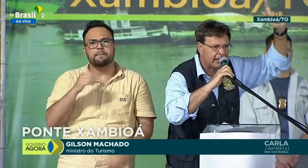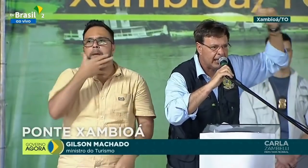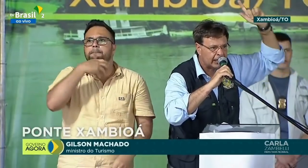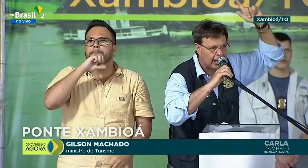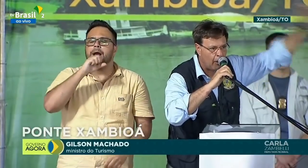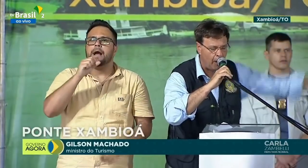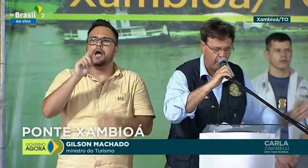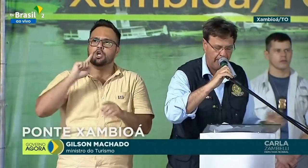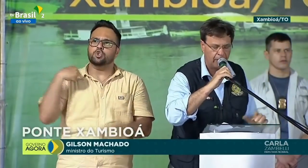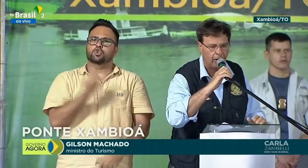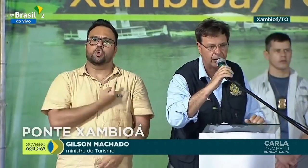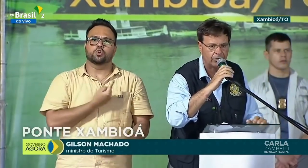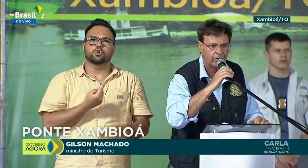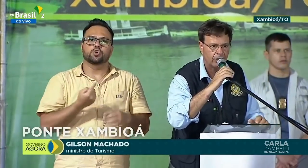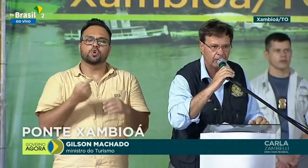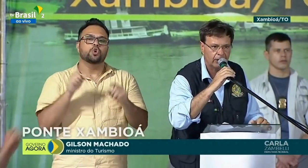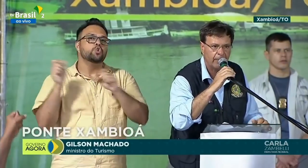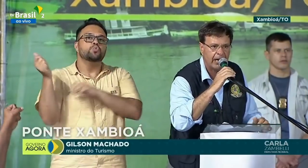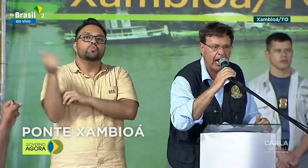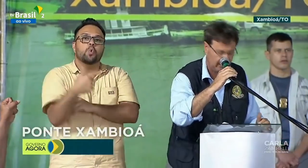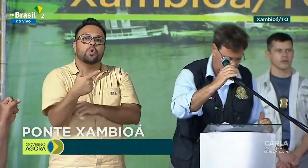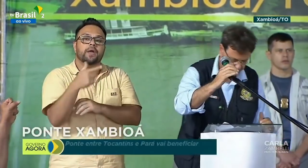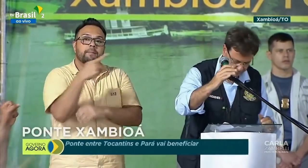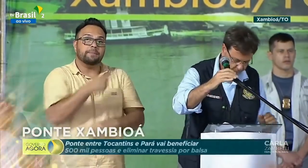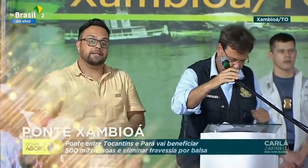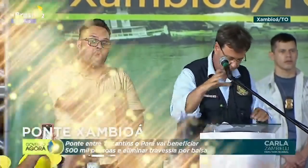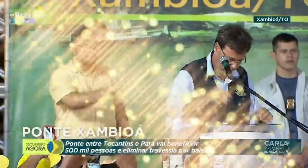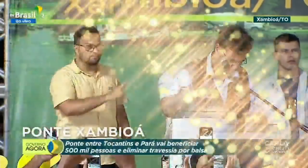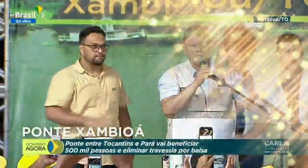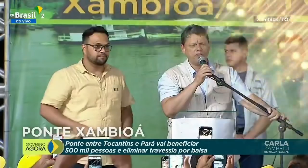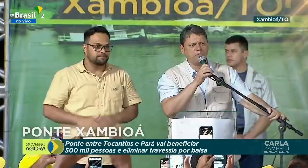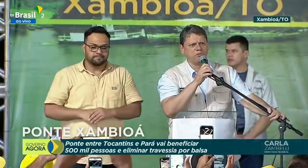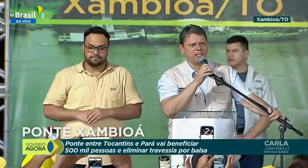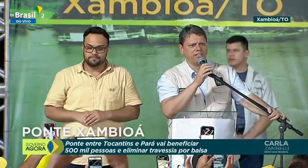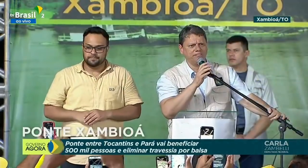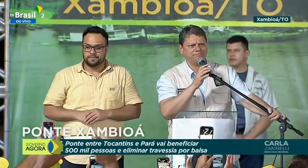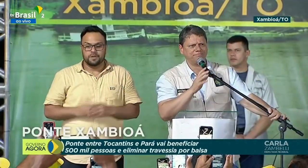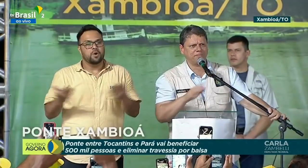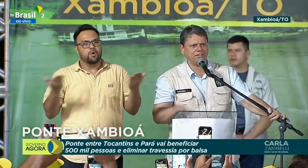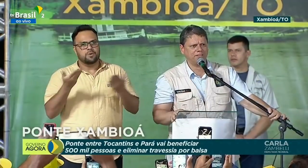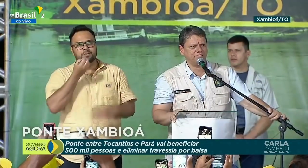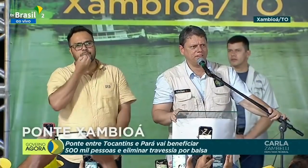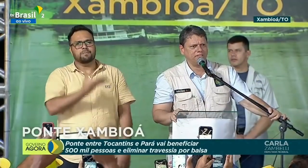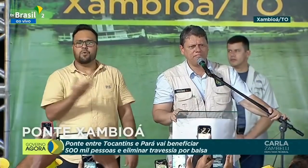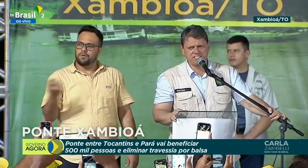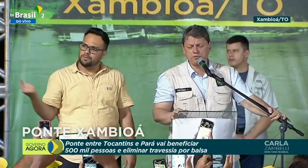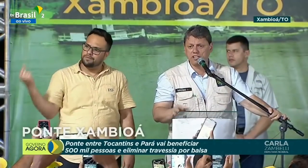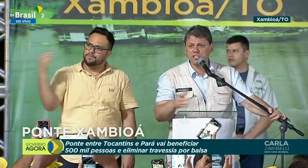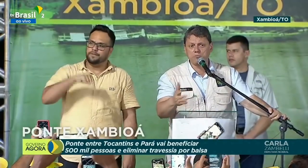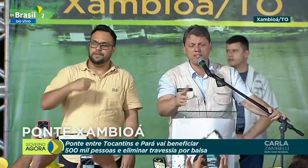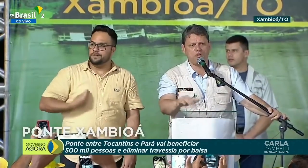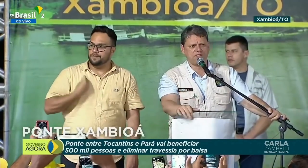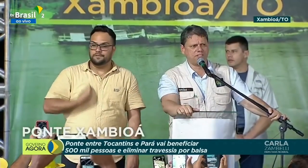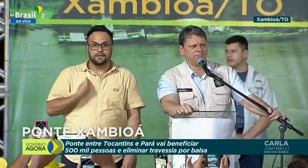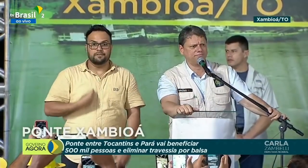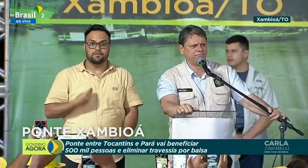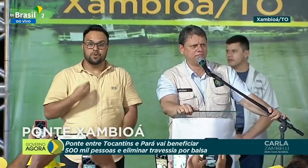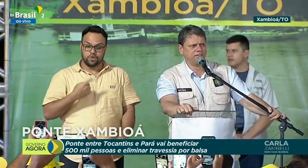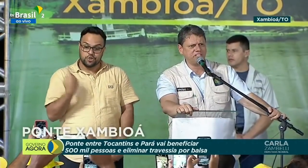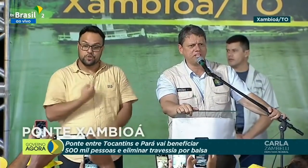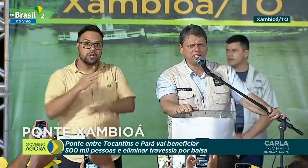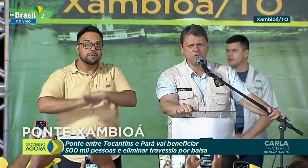um presidente que roube o pão nosso. Muito obrigado. Senhores, é muito bom estar aqui fazendo o que a gente mais